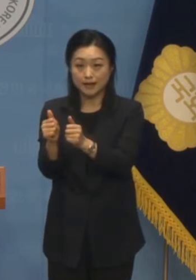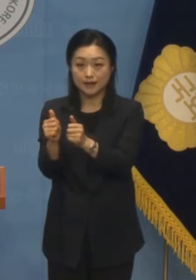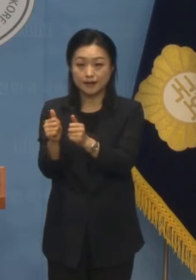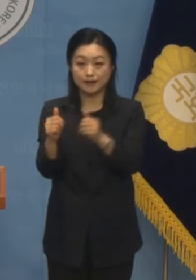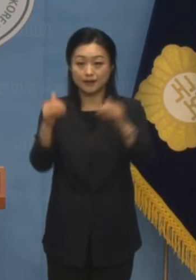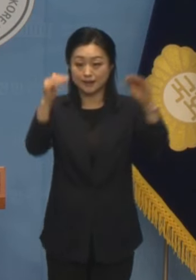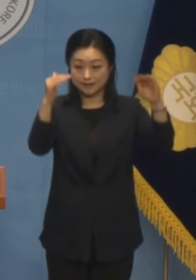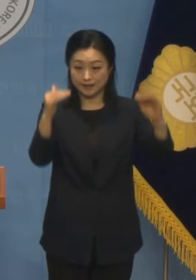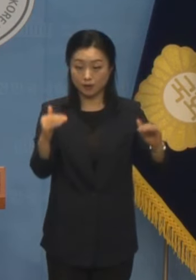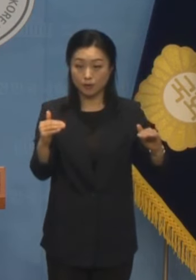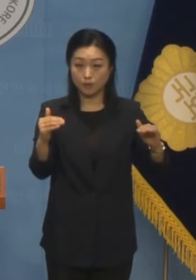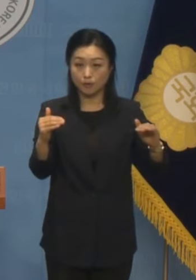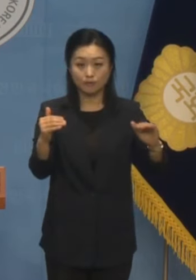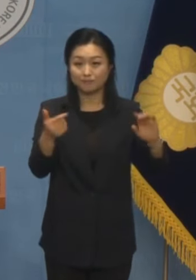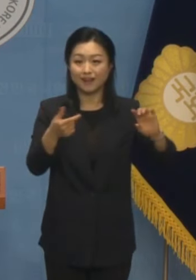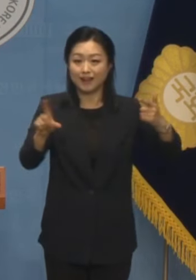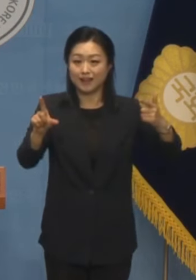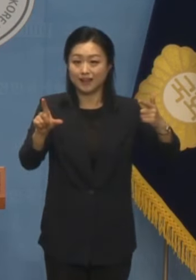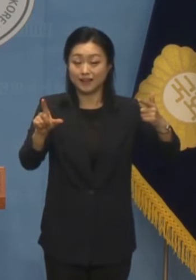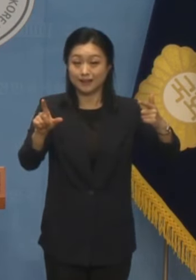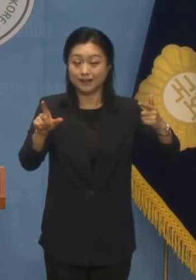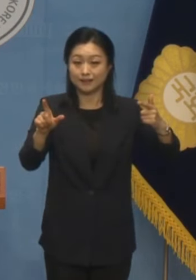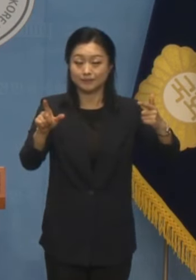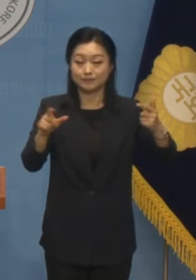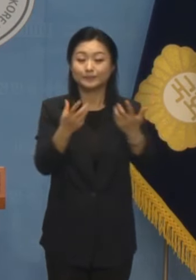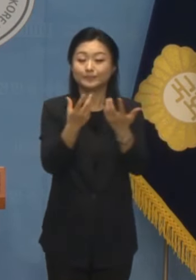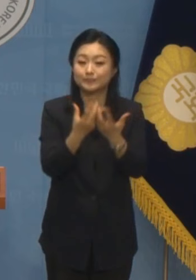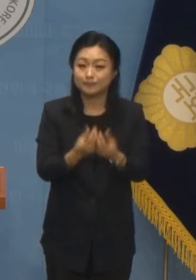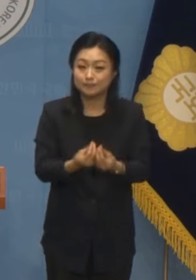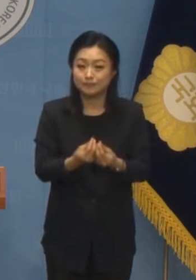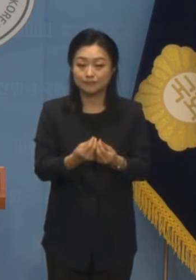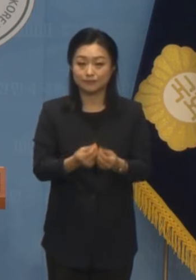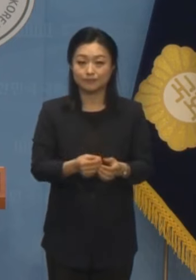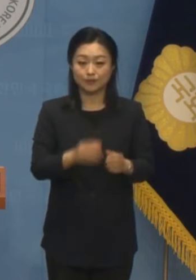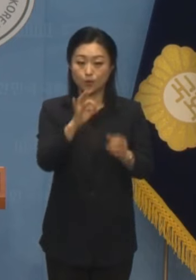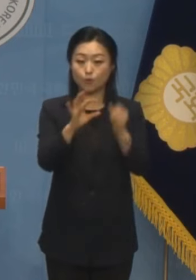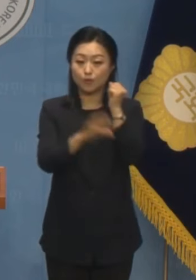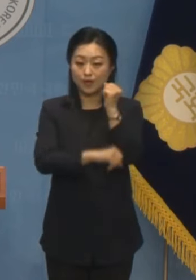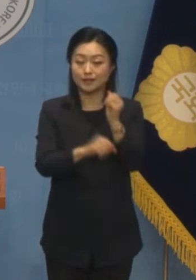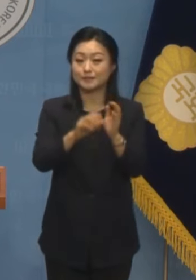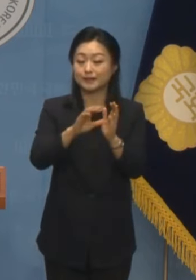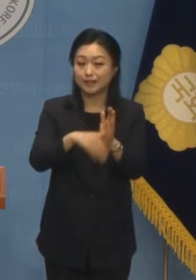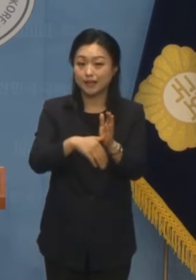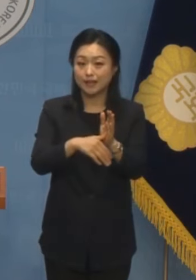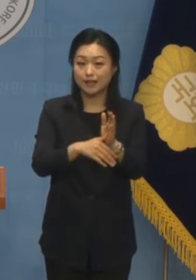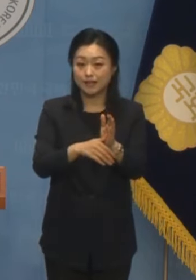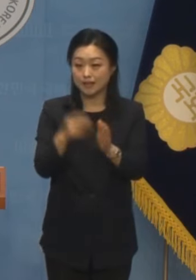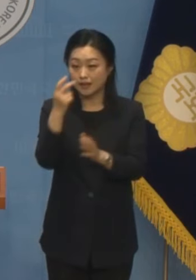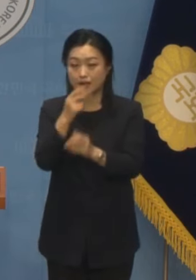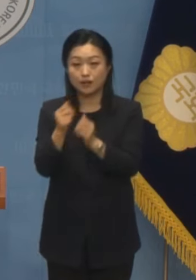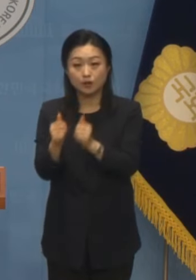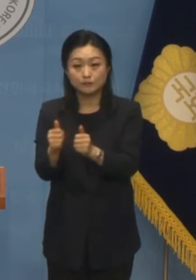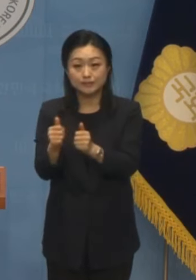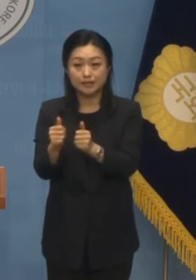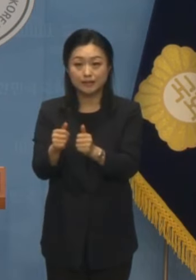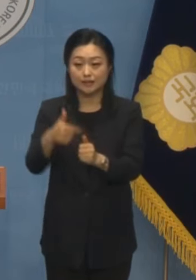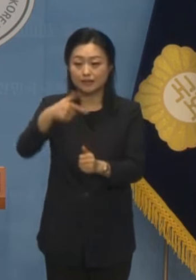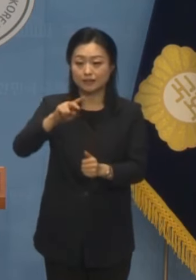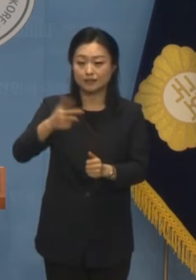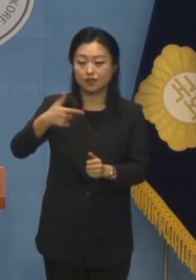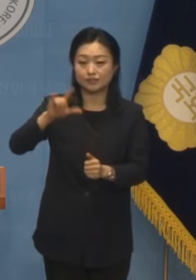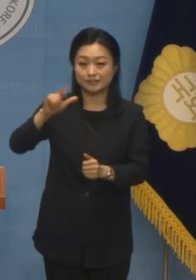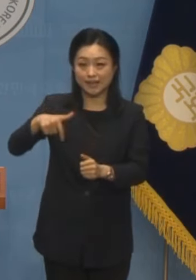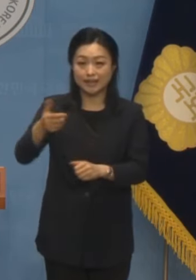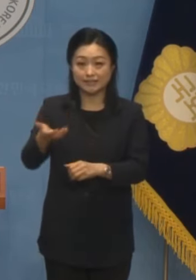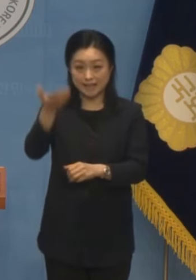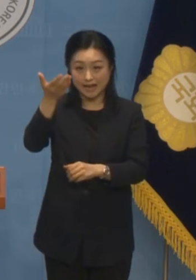이 징계 양정이 현저히 차이가 납니다. 예컨대 공금 횡령 같은 경우에도 검찰은 견책 이상,